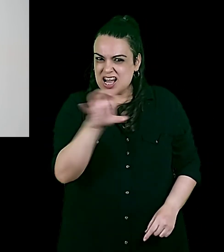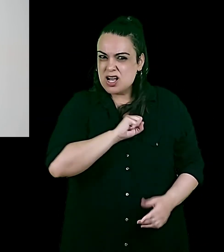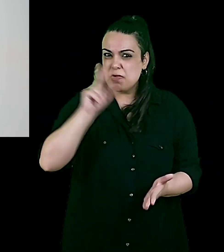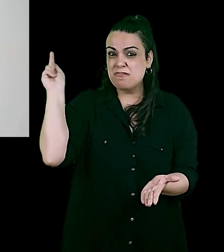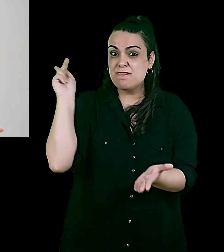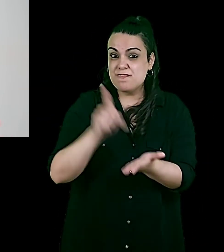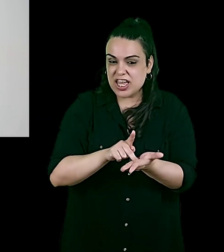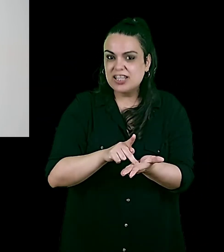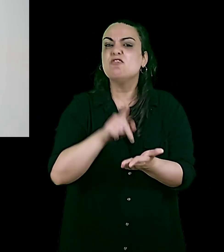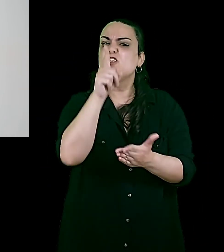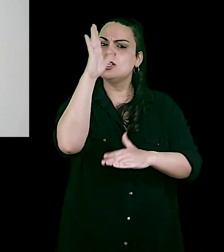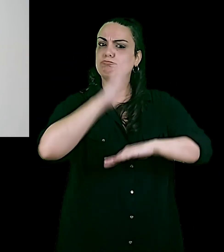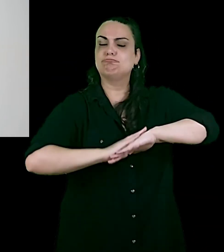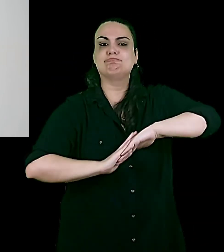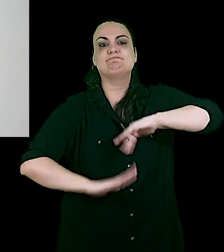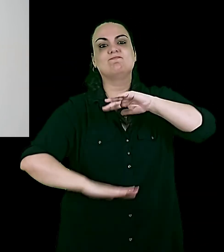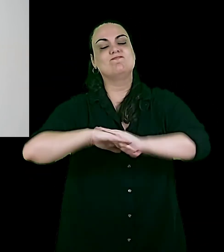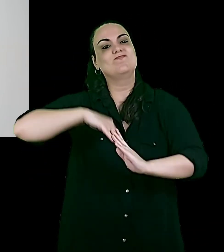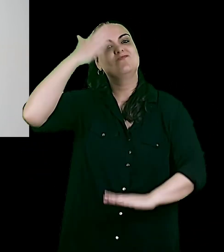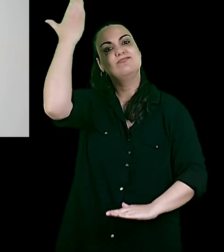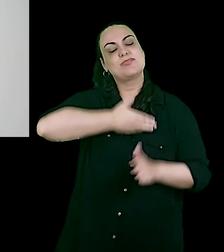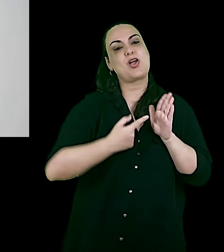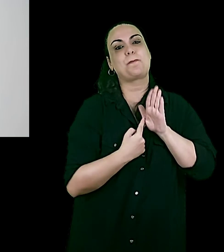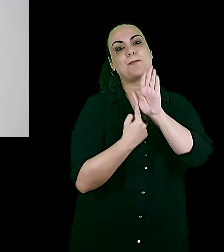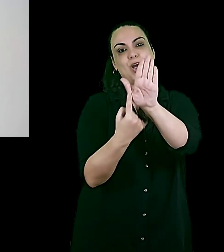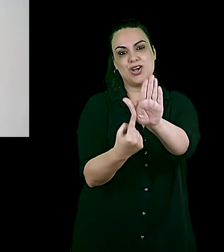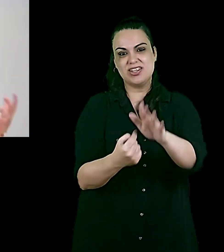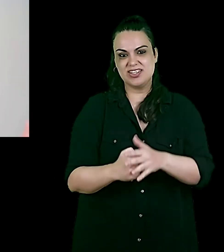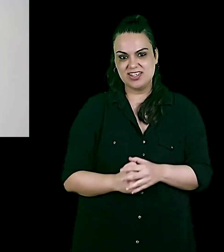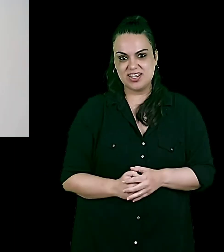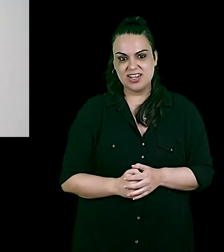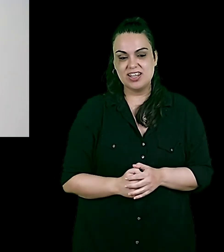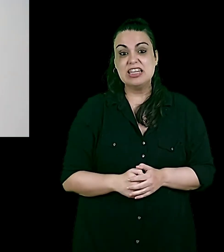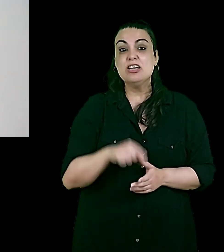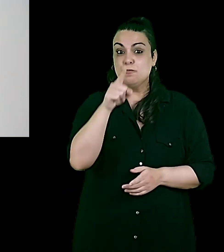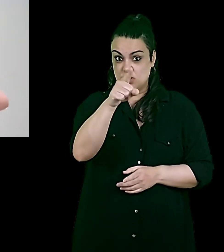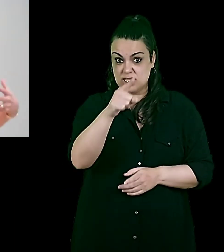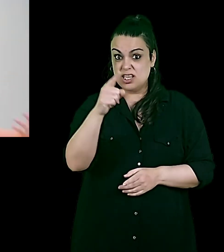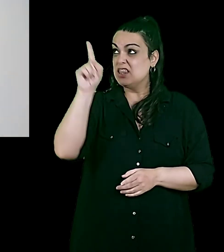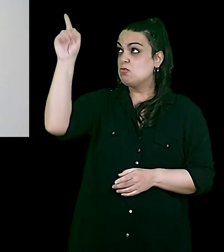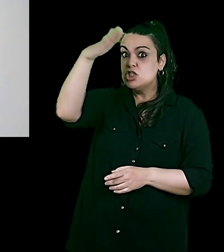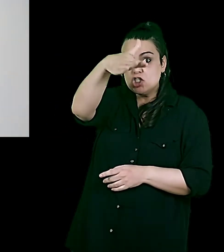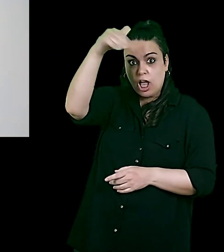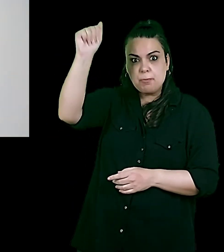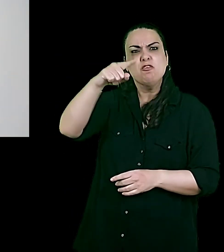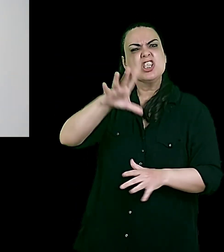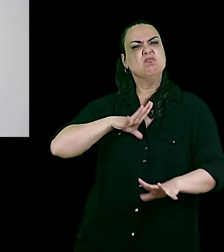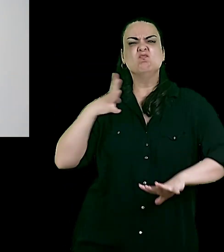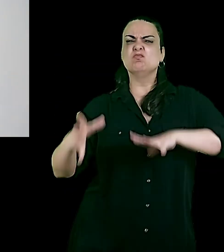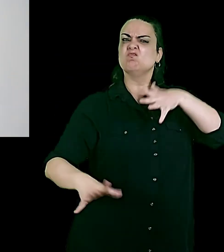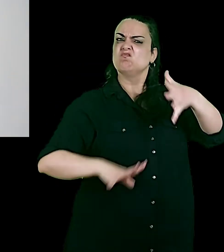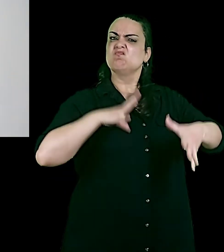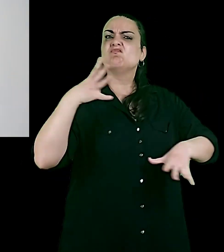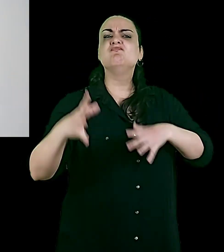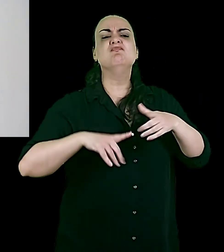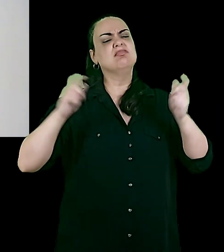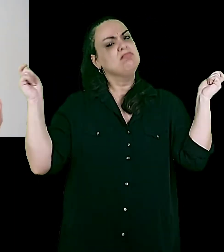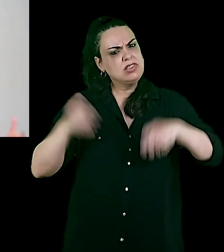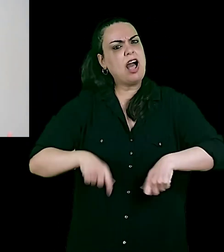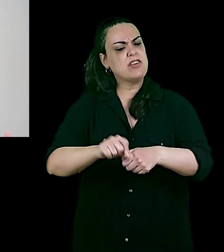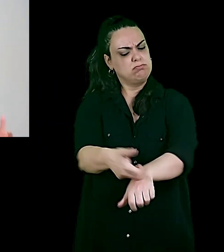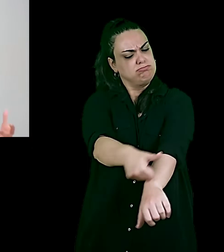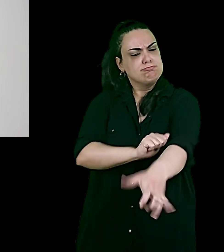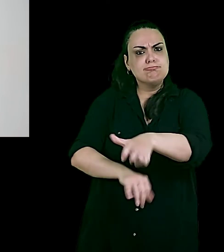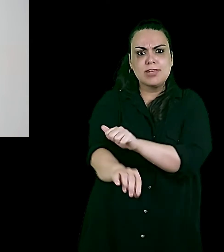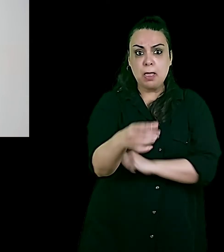você evidencia isso com ações. O próprio chamado dá em você ousadia e crescimento para você fazer o que precisa